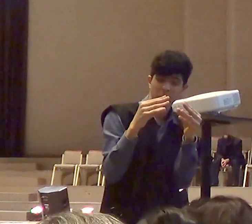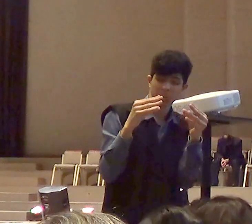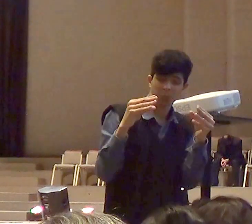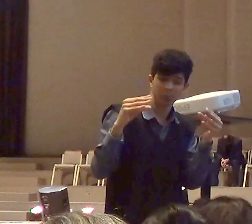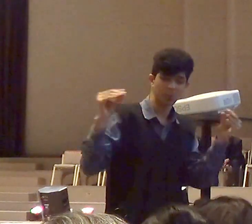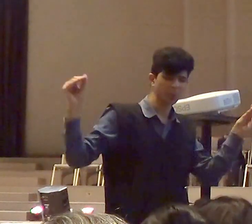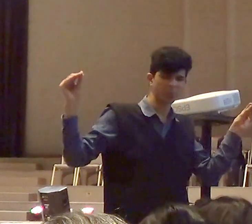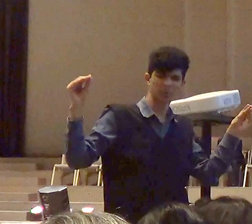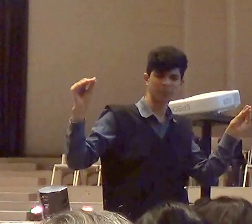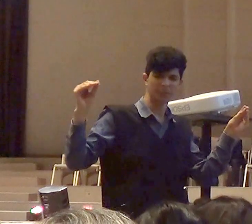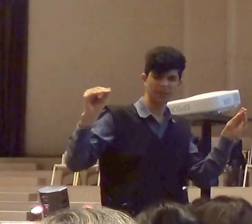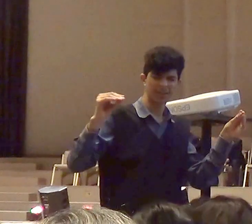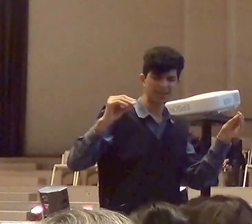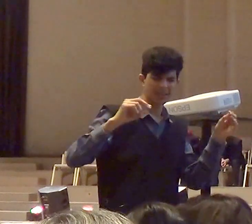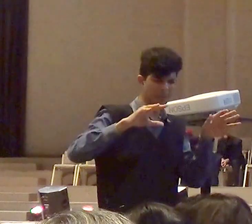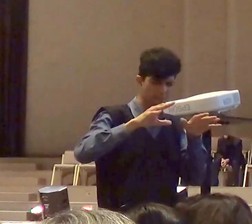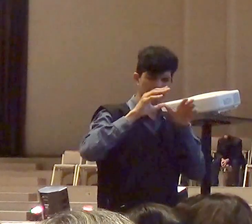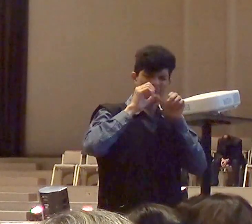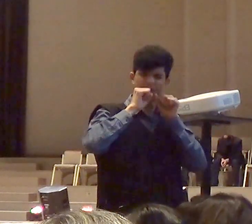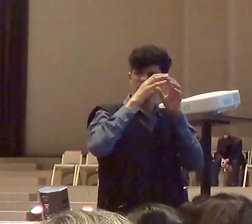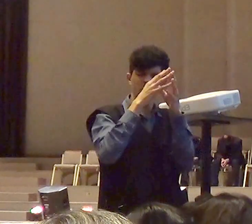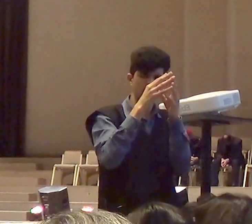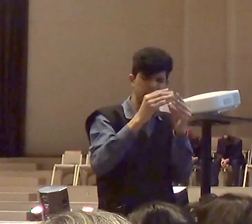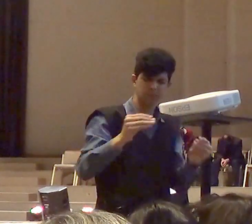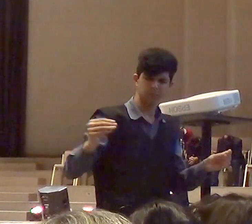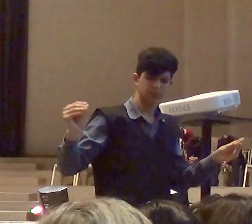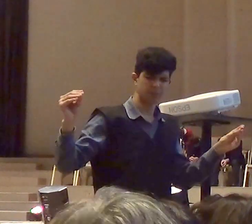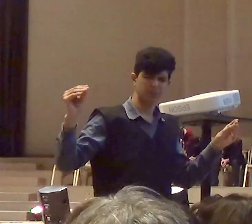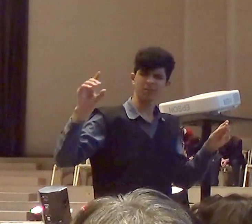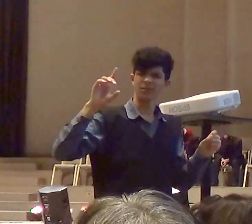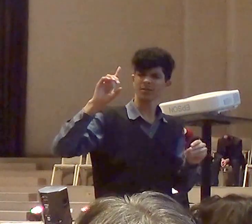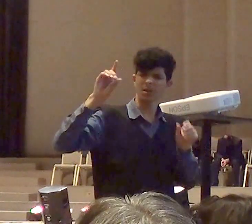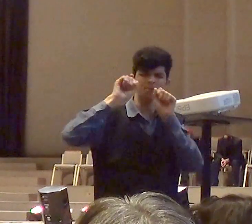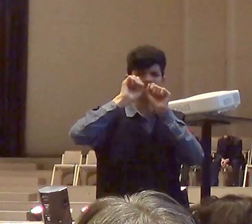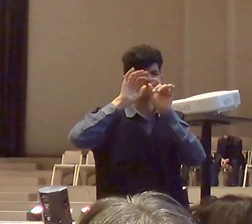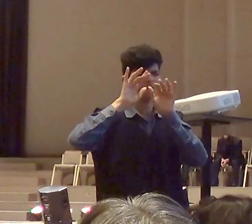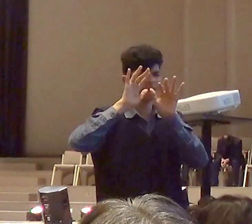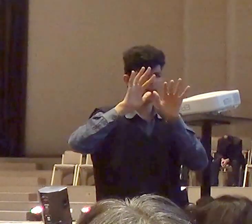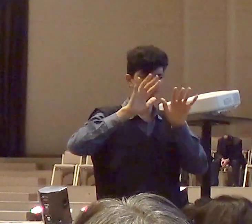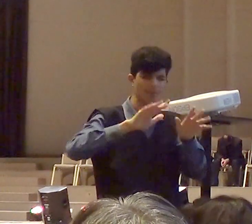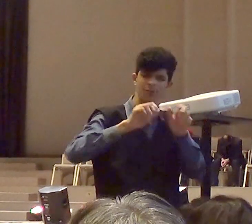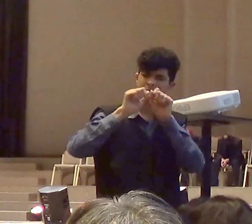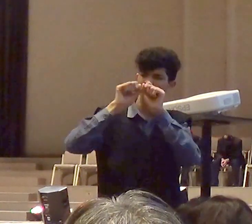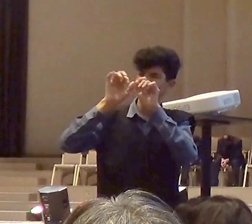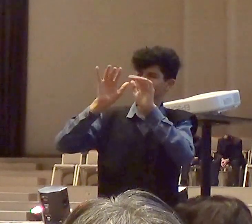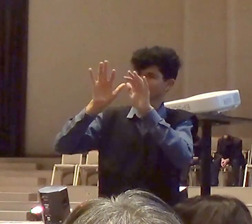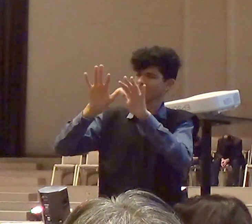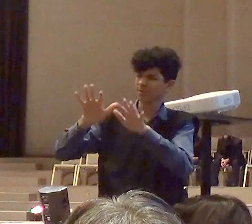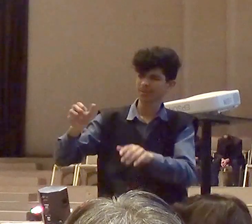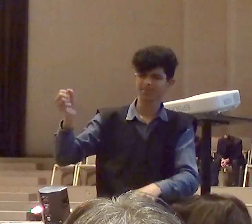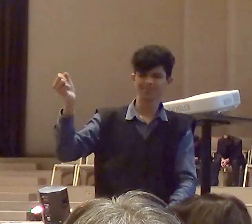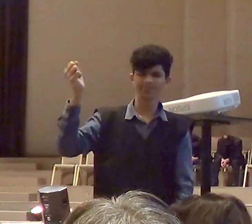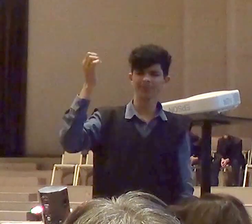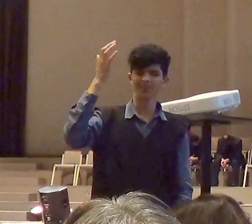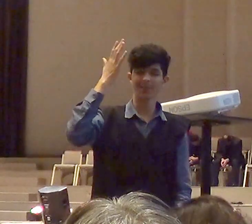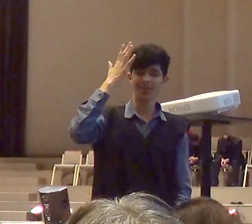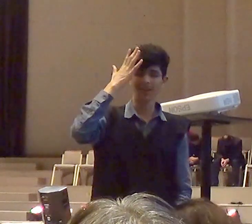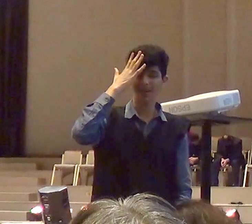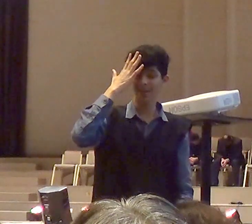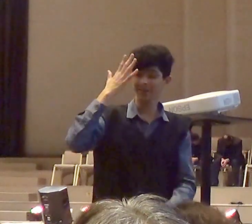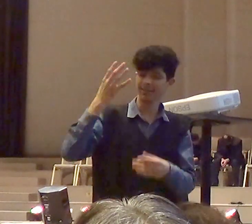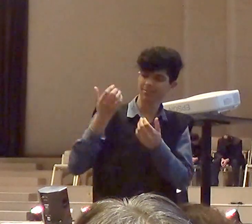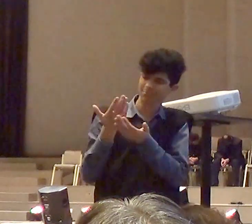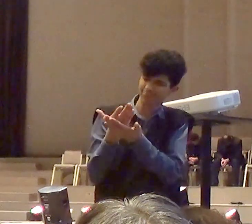essa maldição dessa vida e que o senhor começa a colocar benção da tua graça senhor